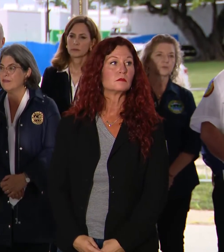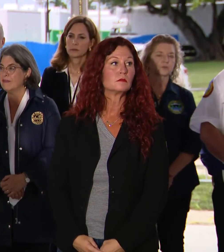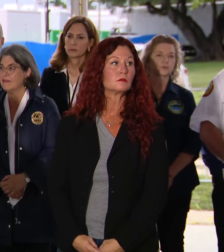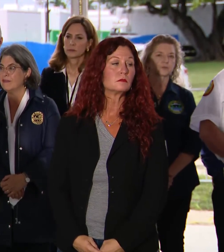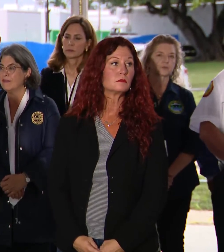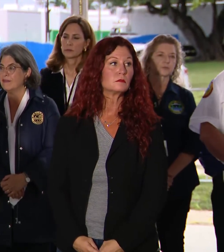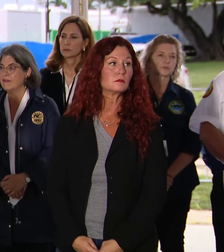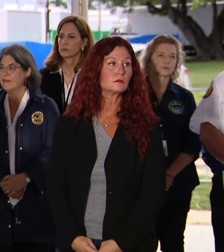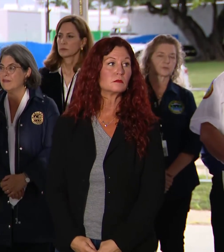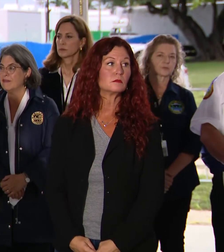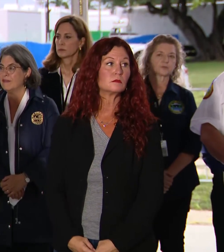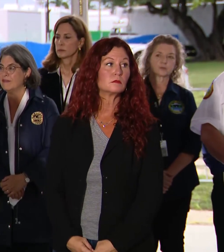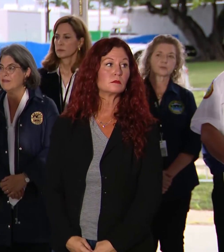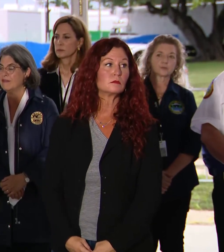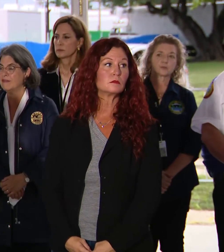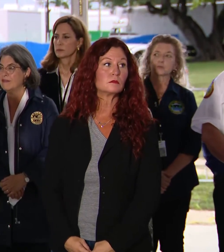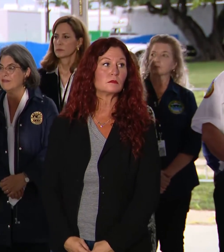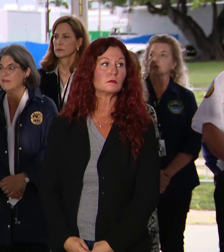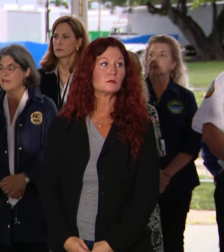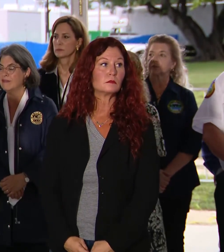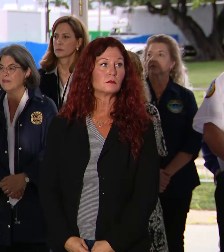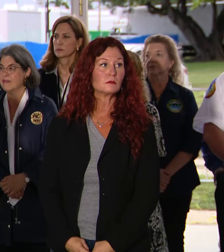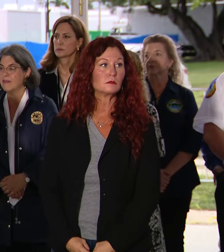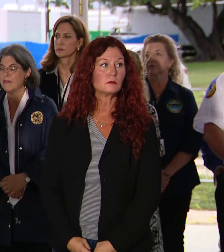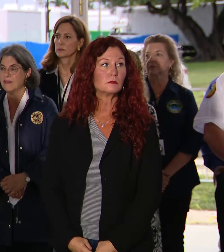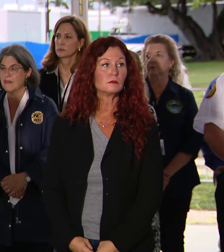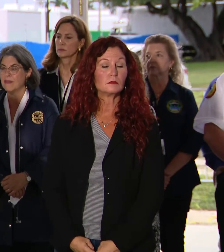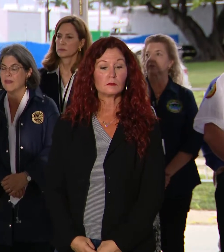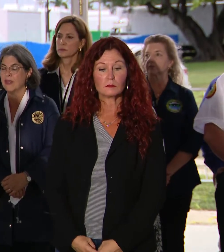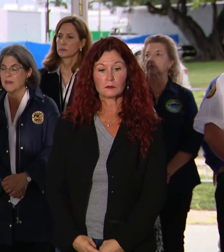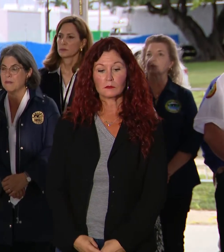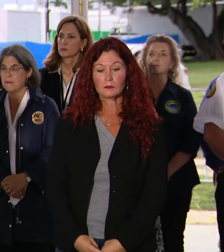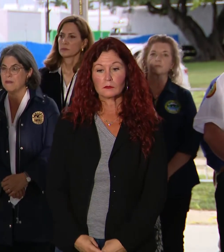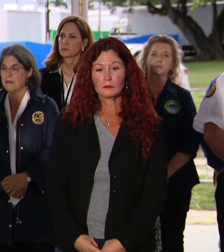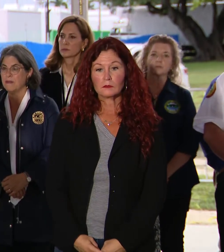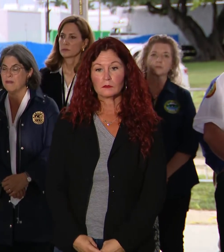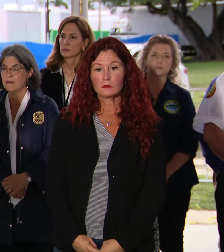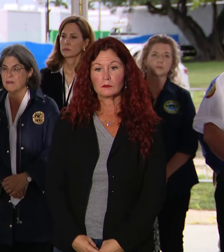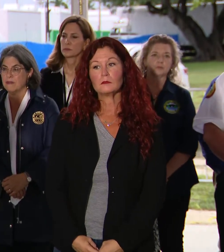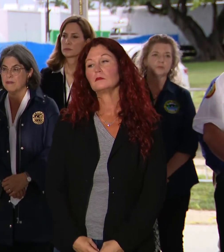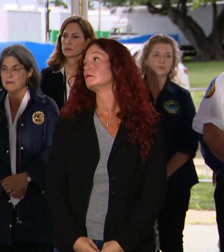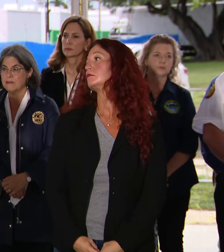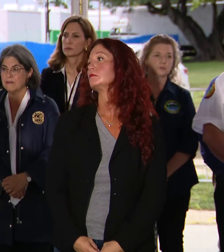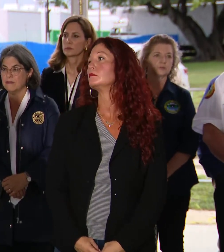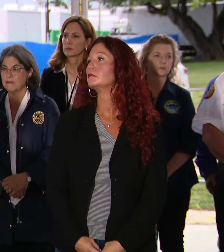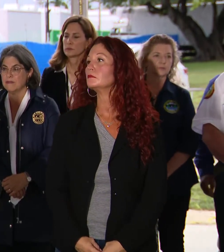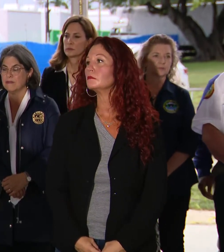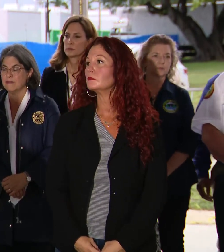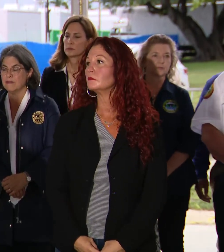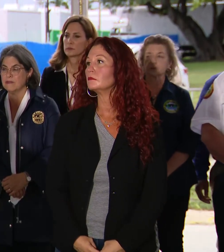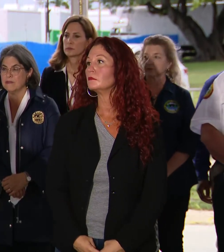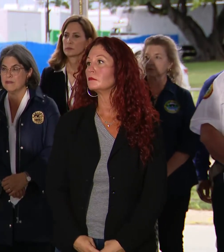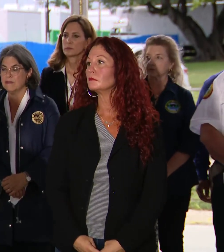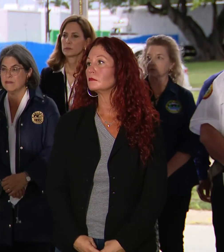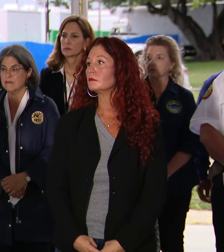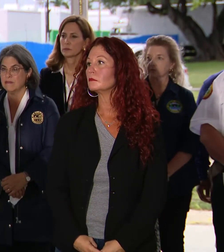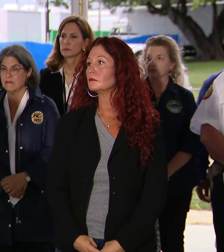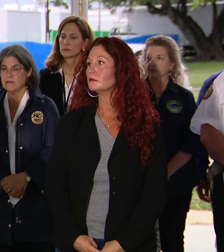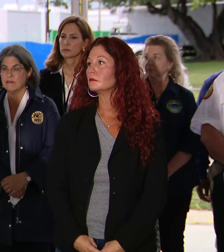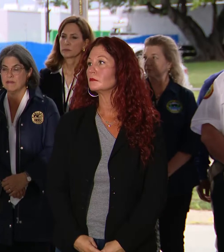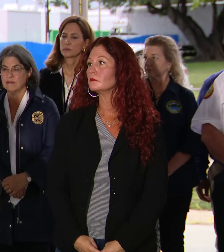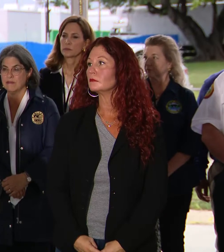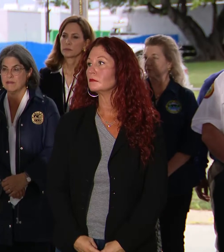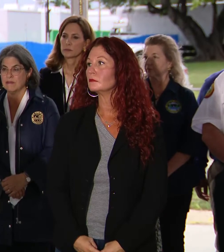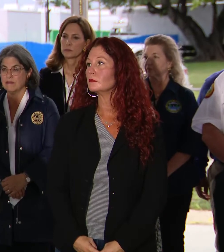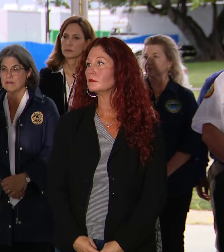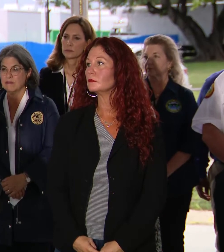de contingencia para este incidente en caso de que el sistema se convierta en una amenaza para el condado de Miami-Dade. Si bien inmediatamente todos